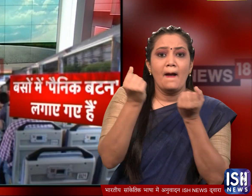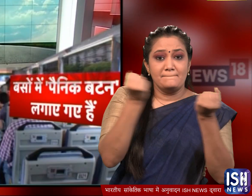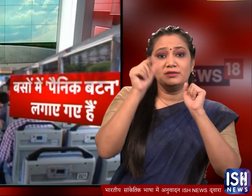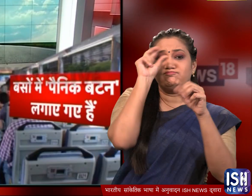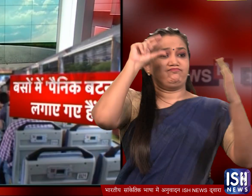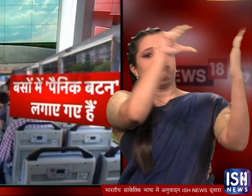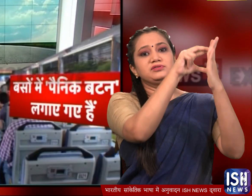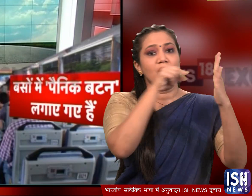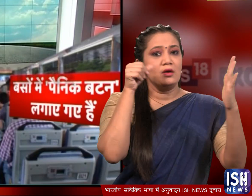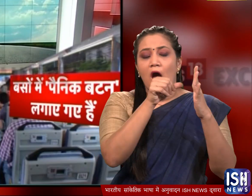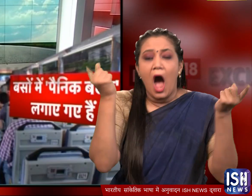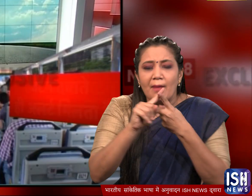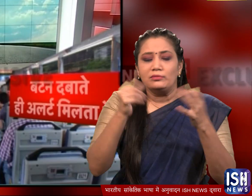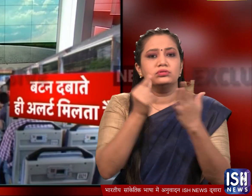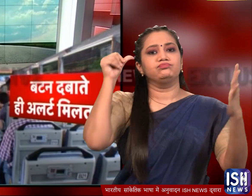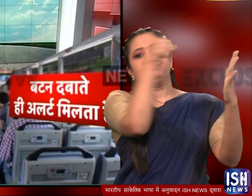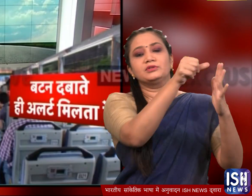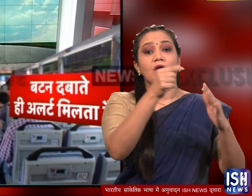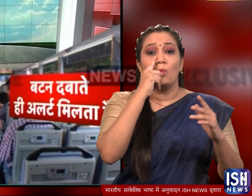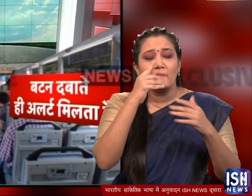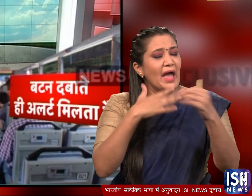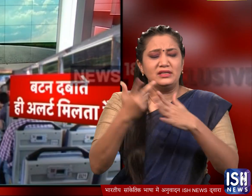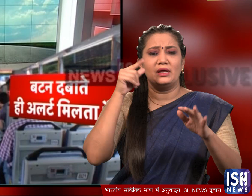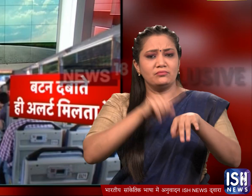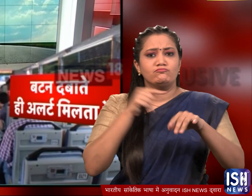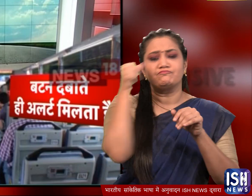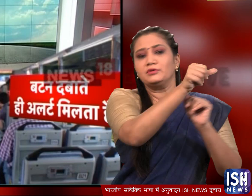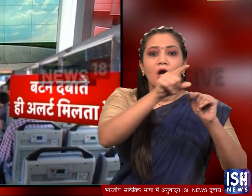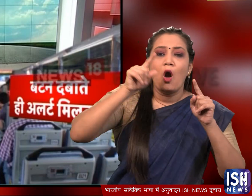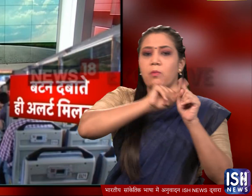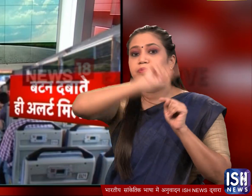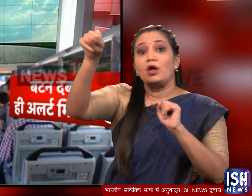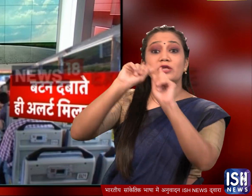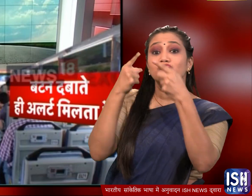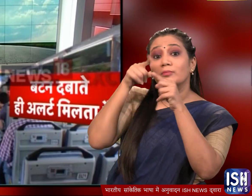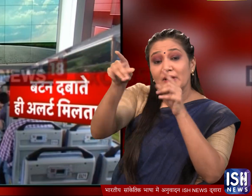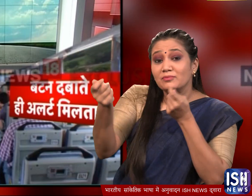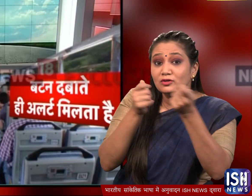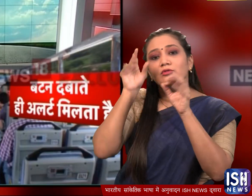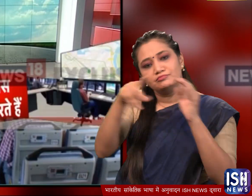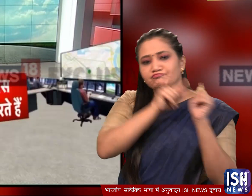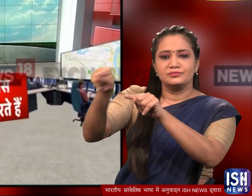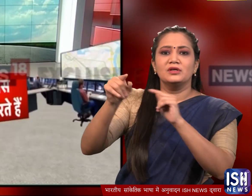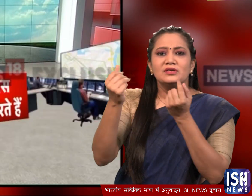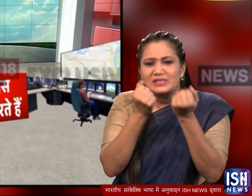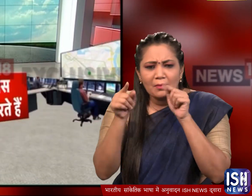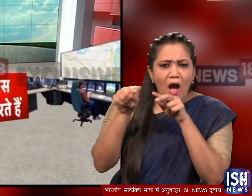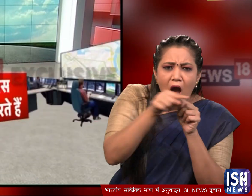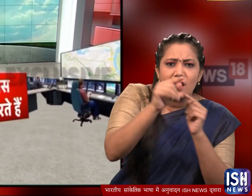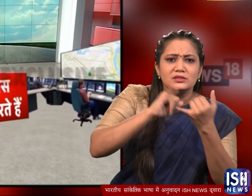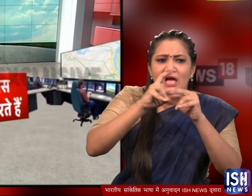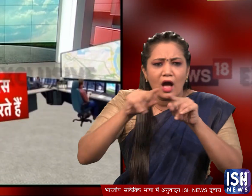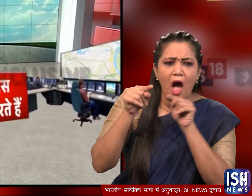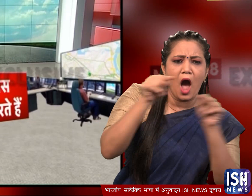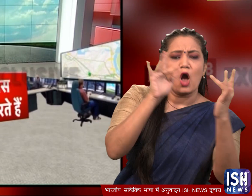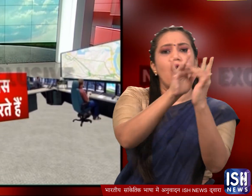में पैनिक बटन लगाए गए हैं, जिनकी मदद से बस में मौजूद महिला कमांड सेंटर से संपर्क कर सकेगी। इसके बाद वहां मौजूद कर्मचारी बस के स्टाफ के